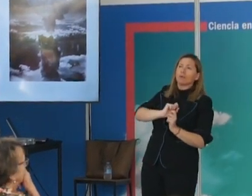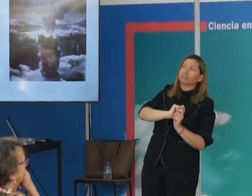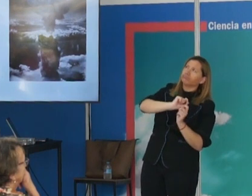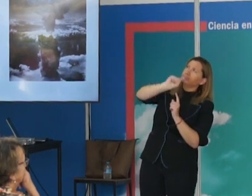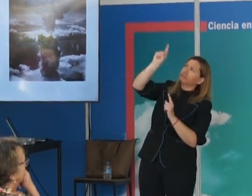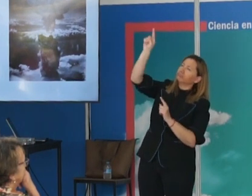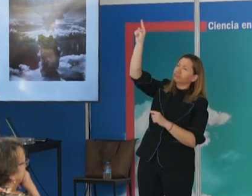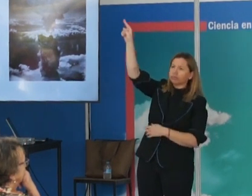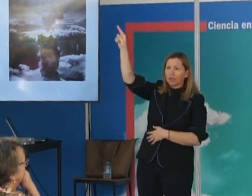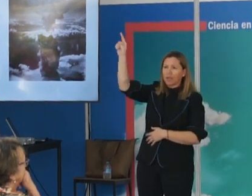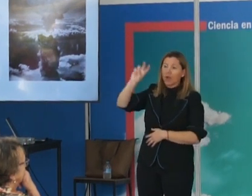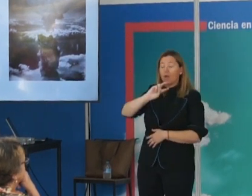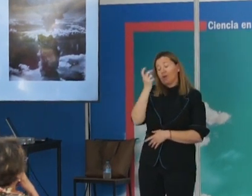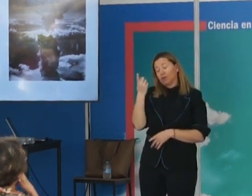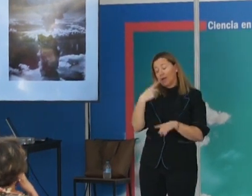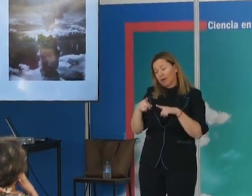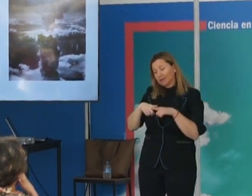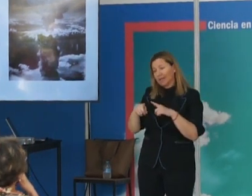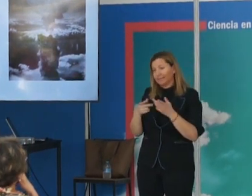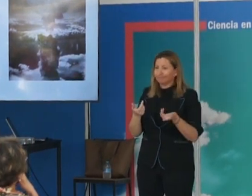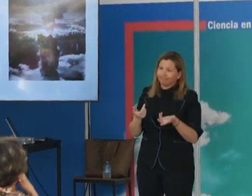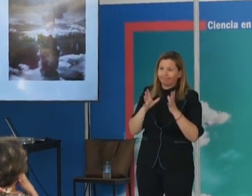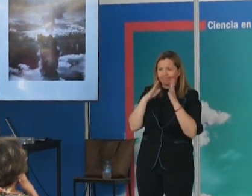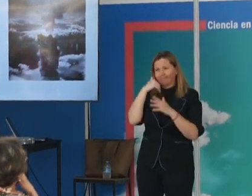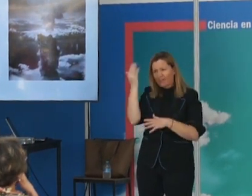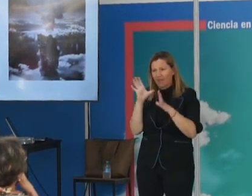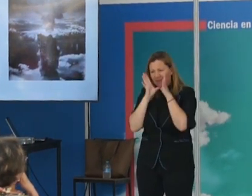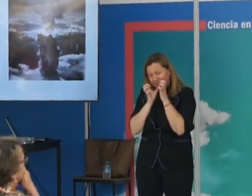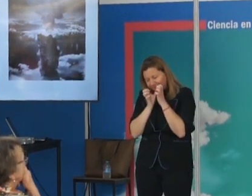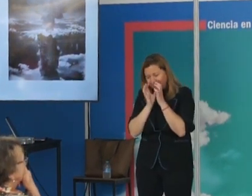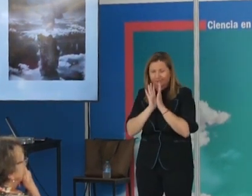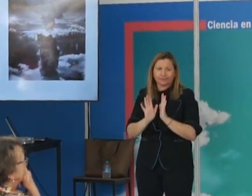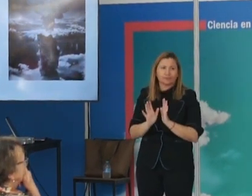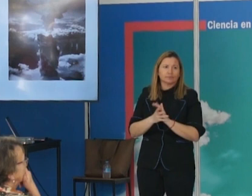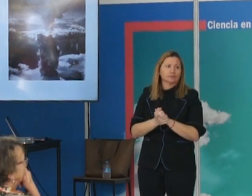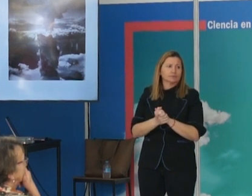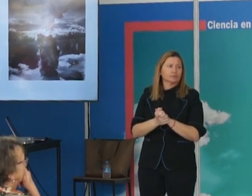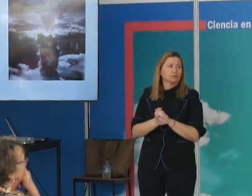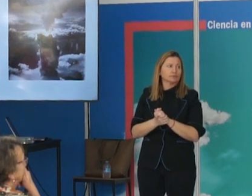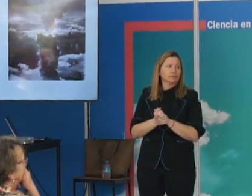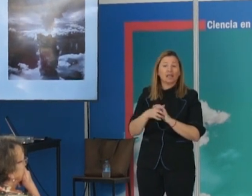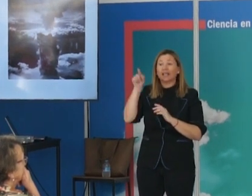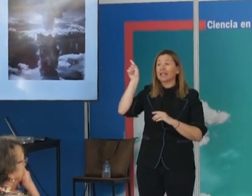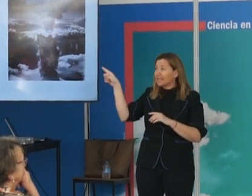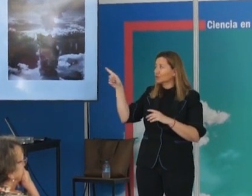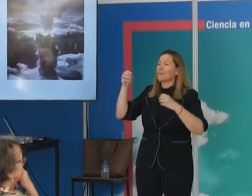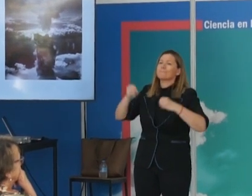no tan agradables? Bueno, esto sí es magia. Y lo